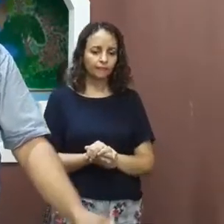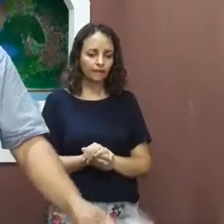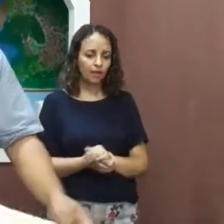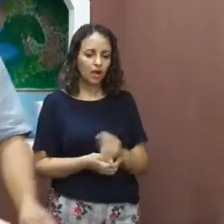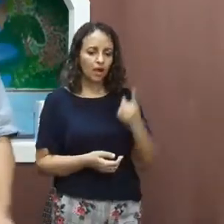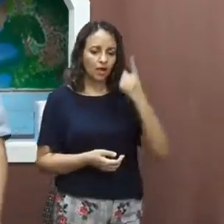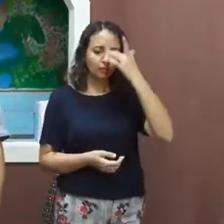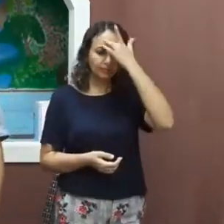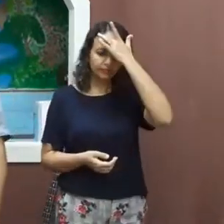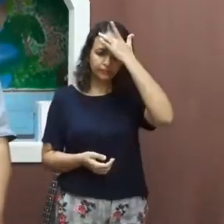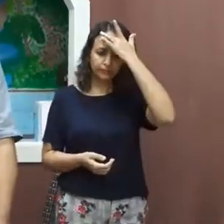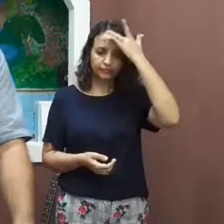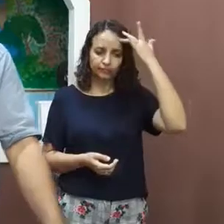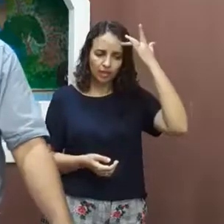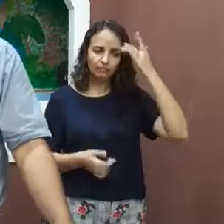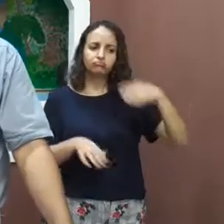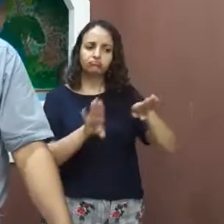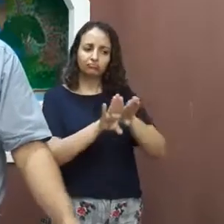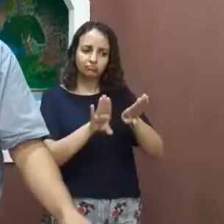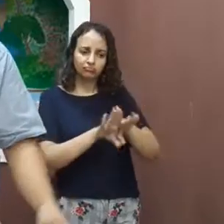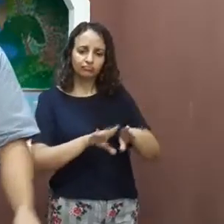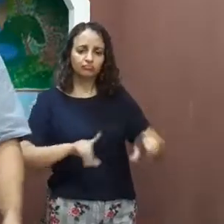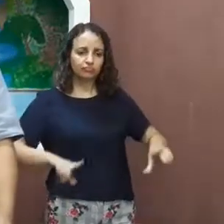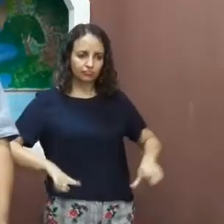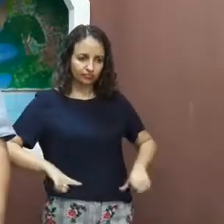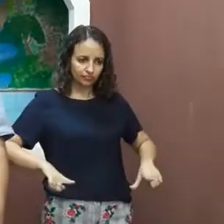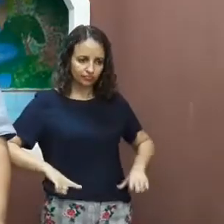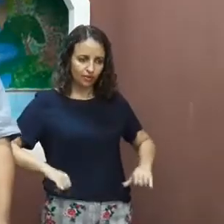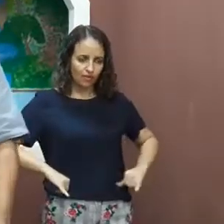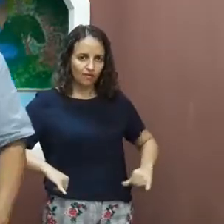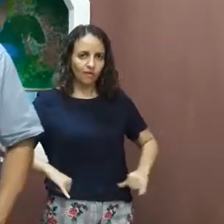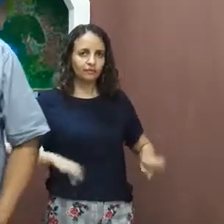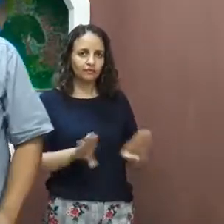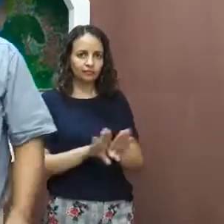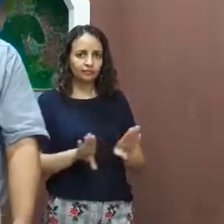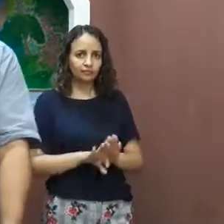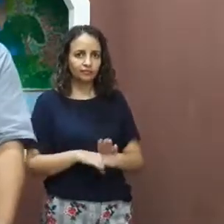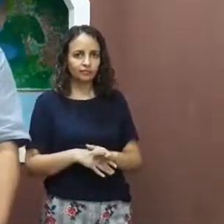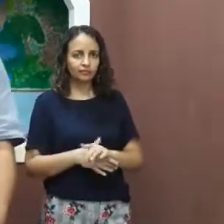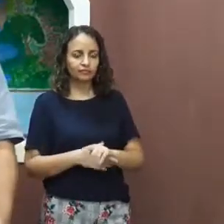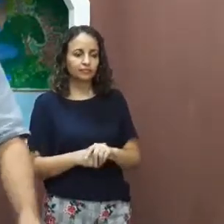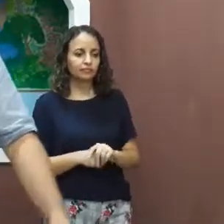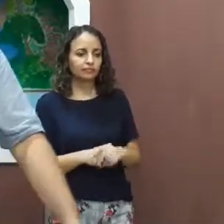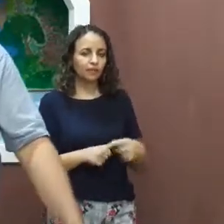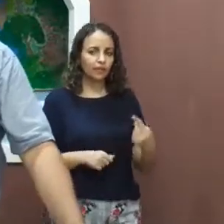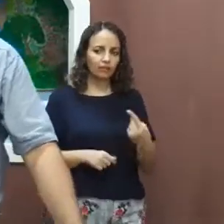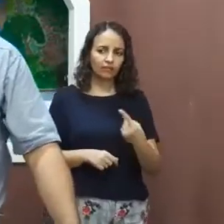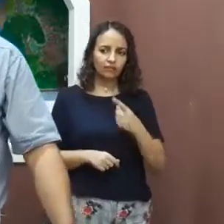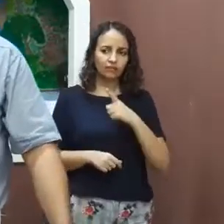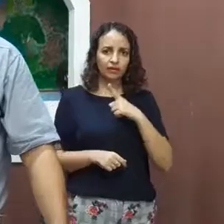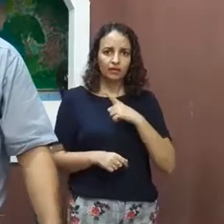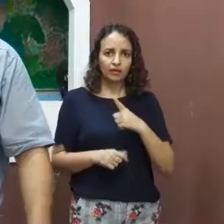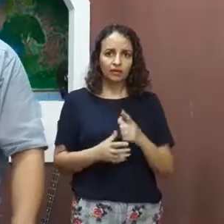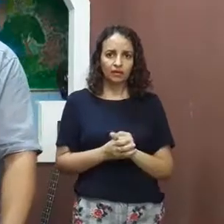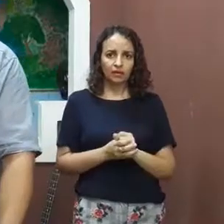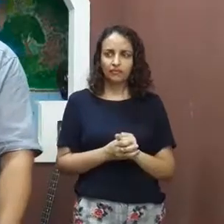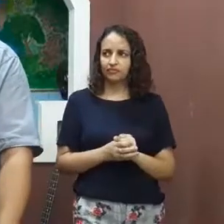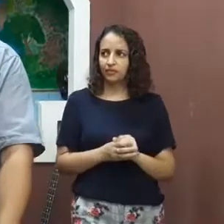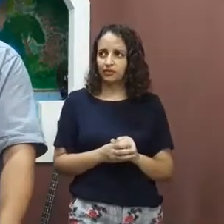personagem que também sofreu. Pode colocar, Claudemir. Nós vamos ver aí uma